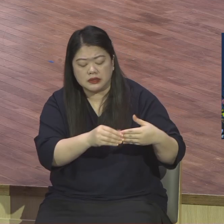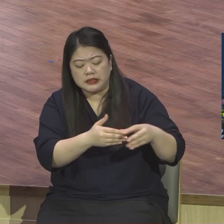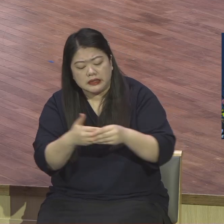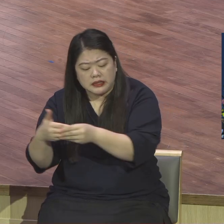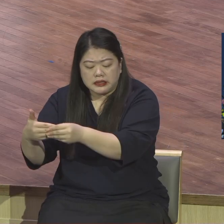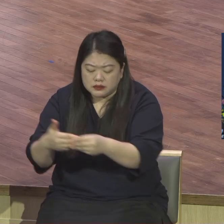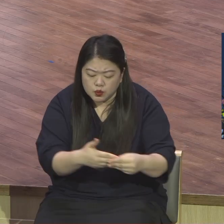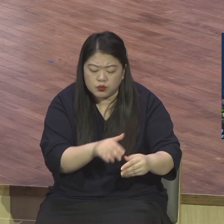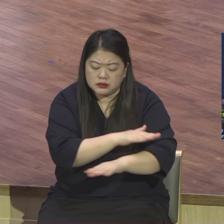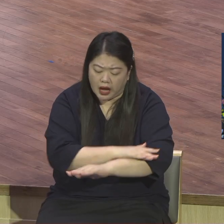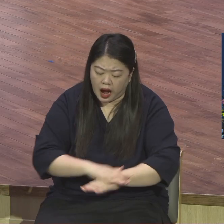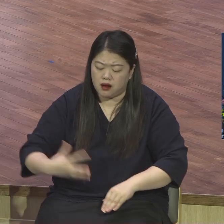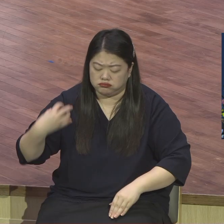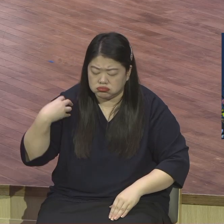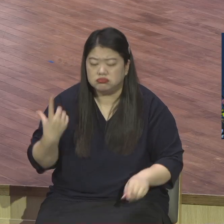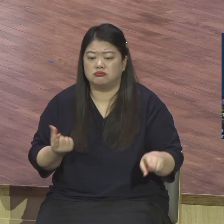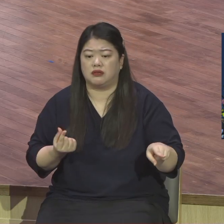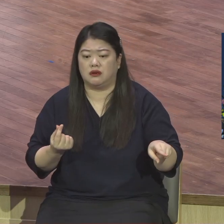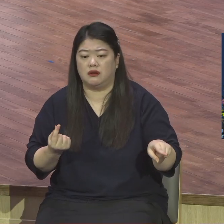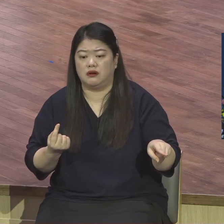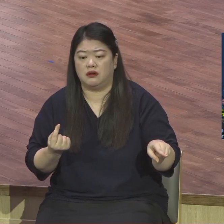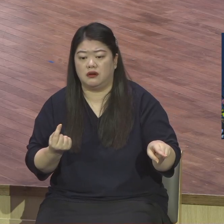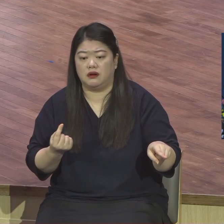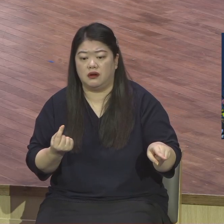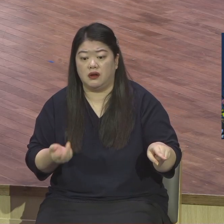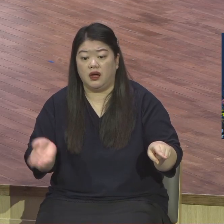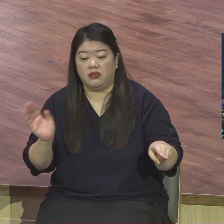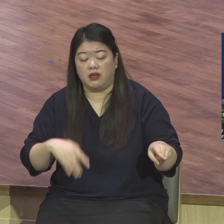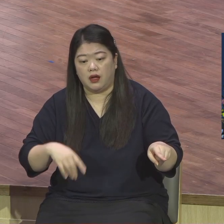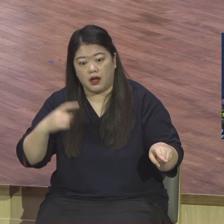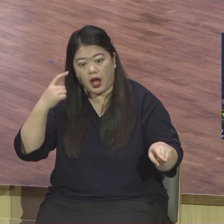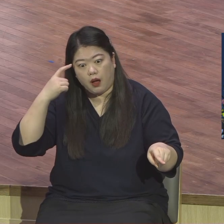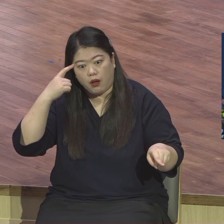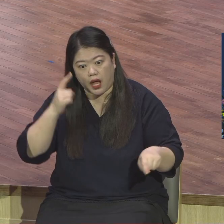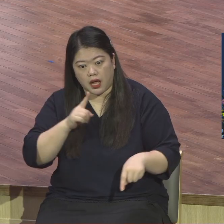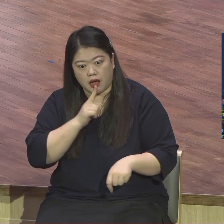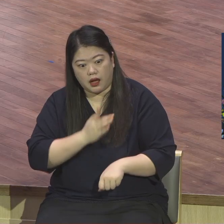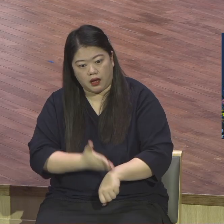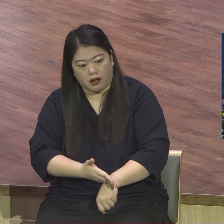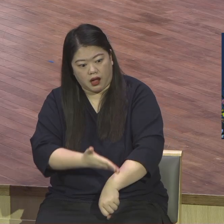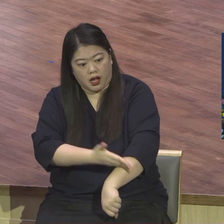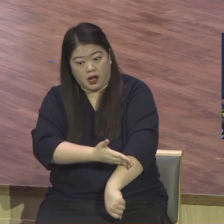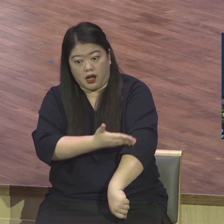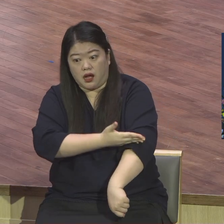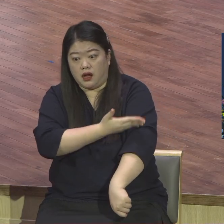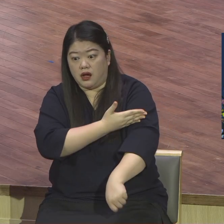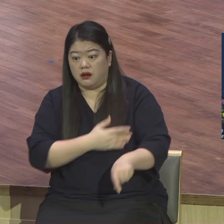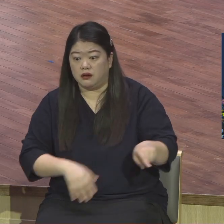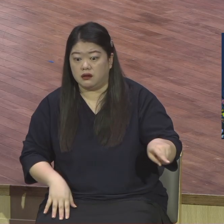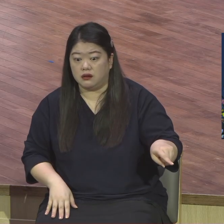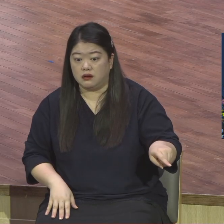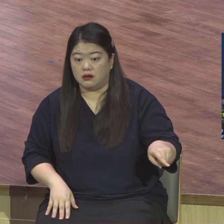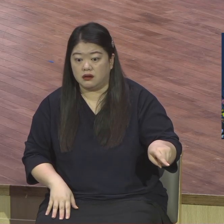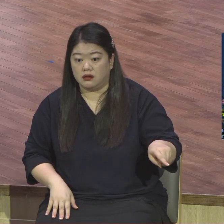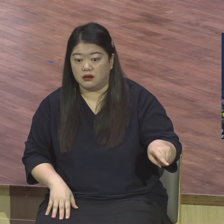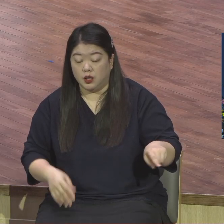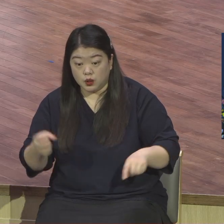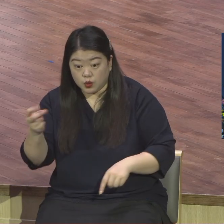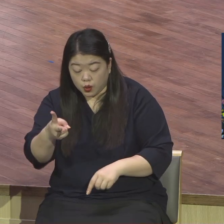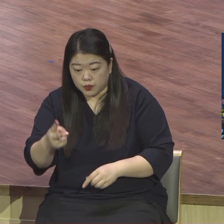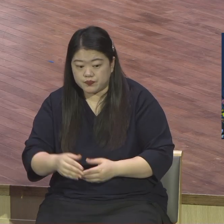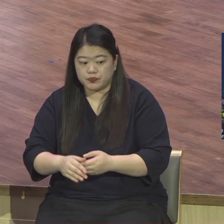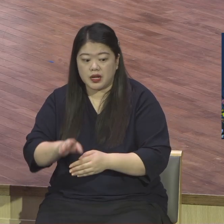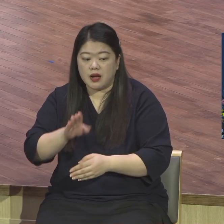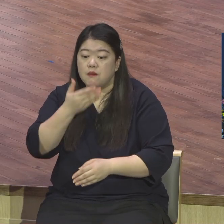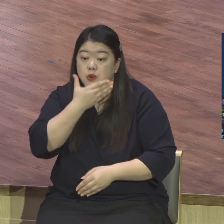있어요. 참 그런데 이상하지요. 복음이 들어왔는데 율법도 같이 들어왔어. 그래서 우리